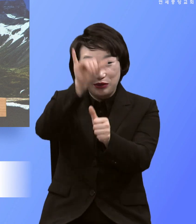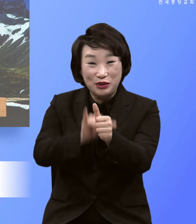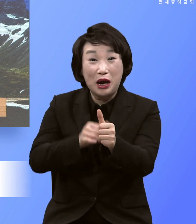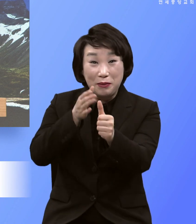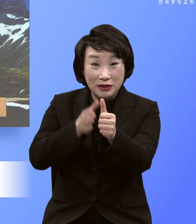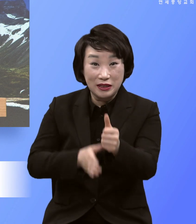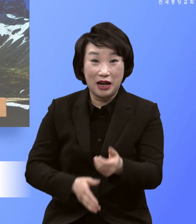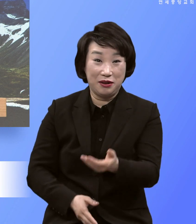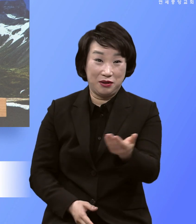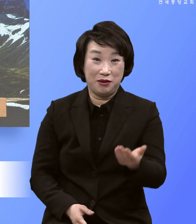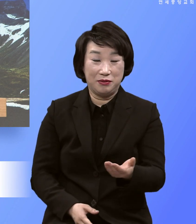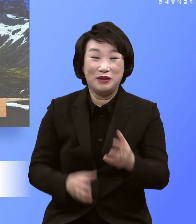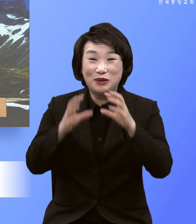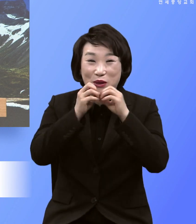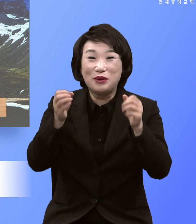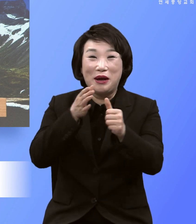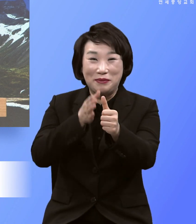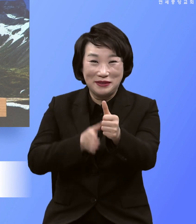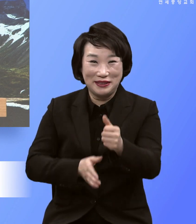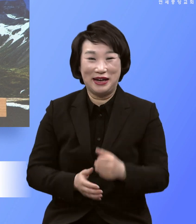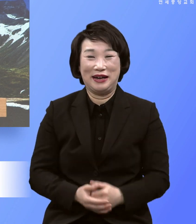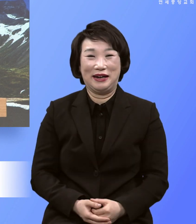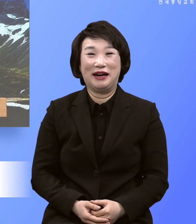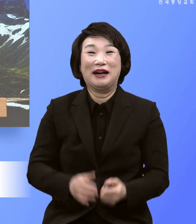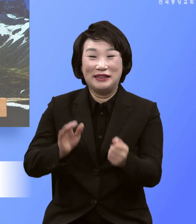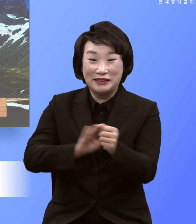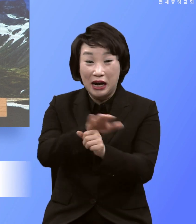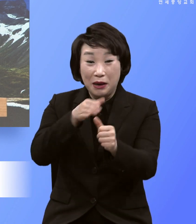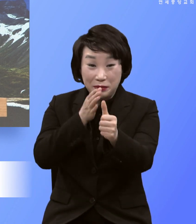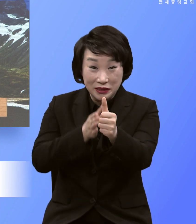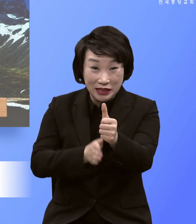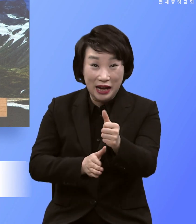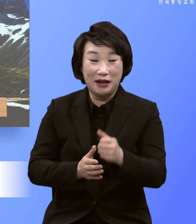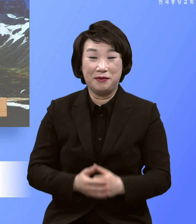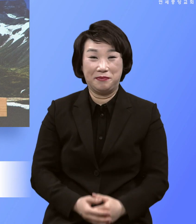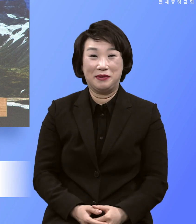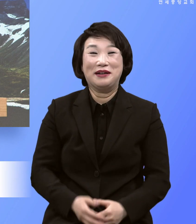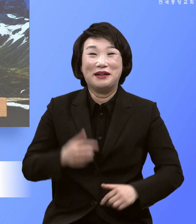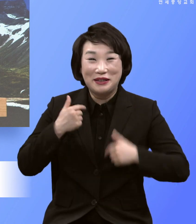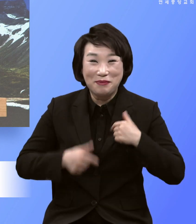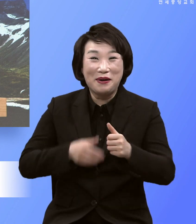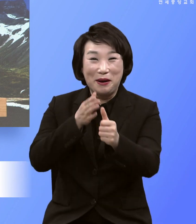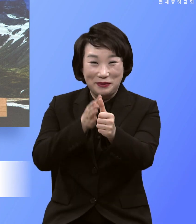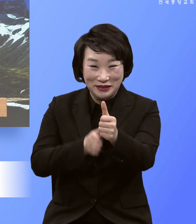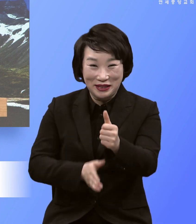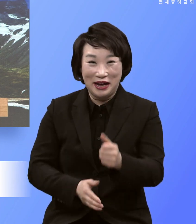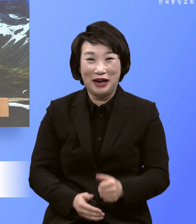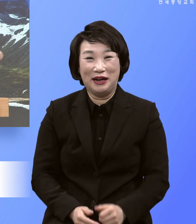충성하자. 전도하자. 사랑하자. 기뻐하자.